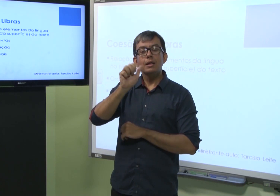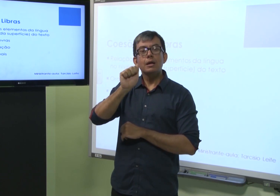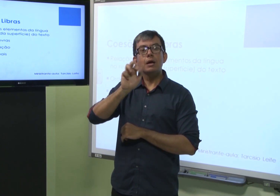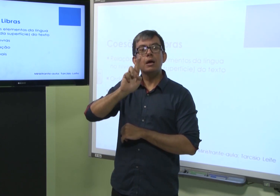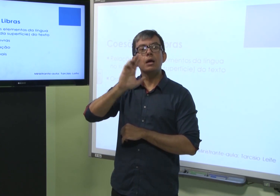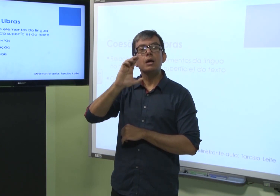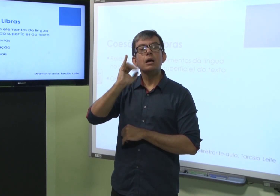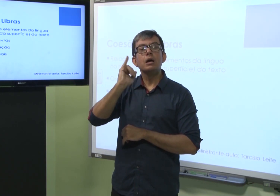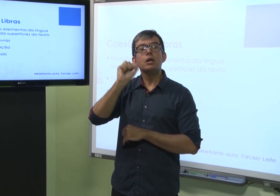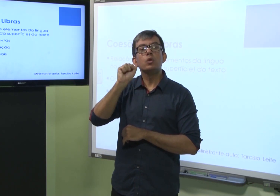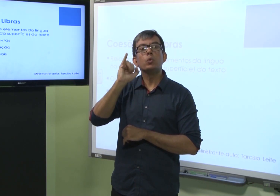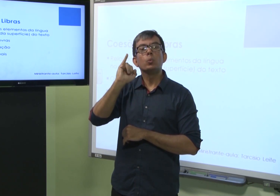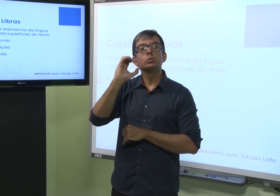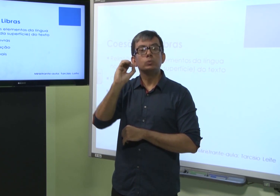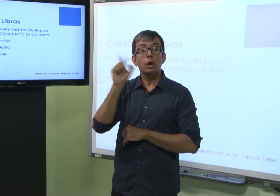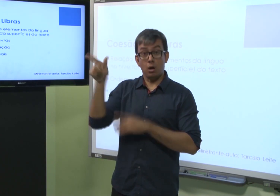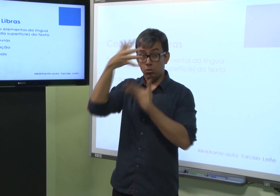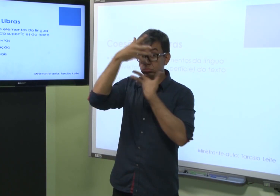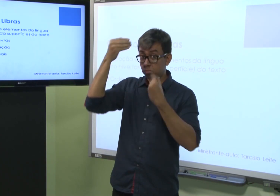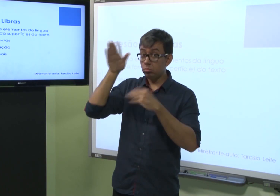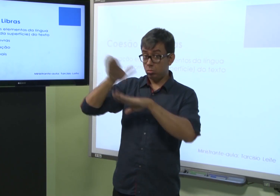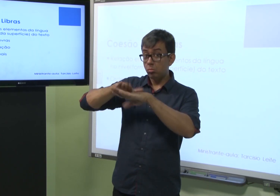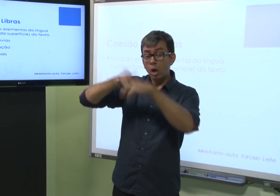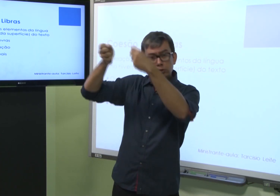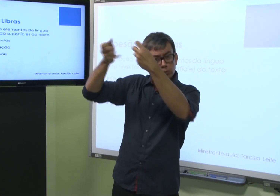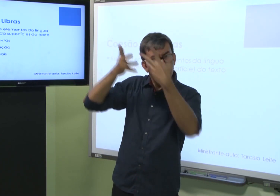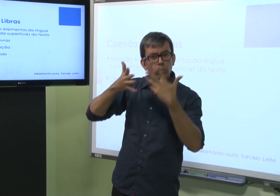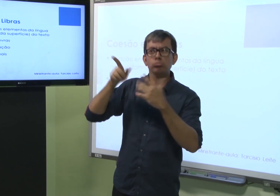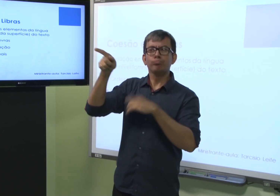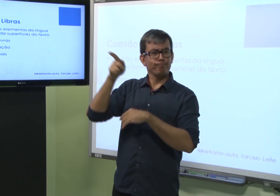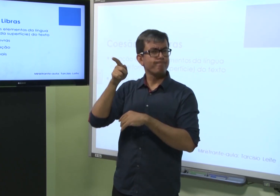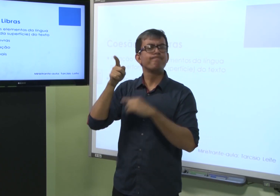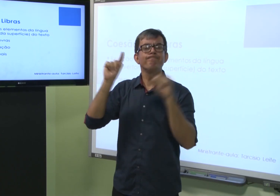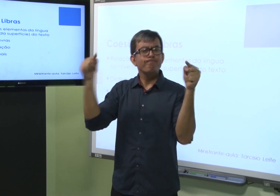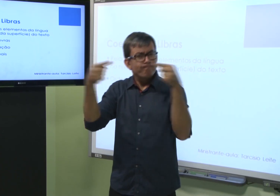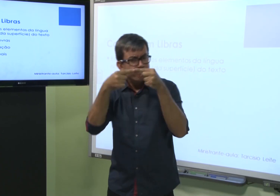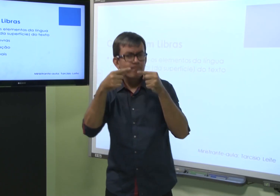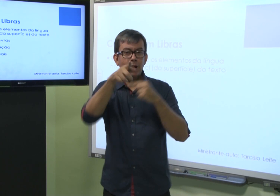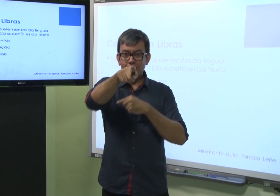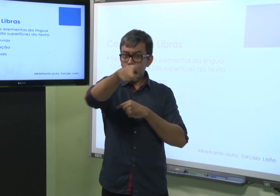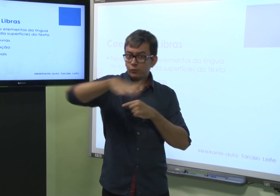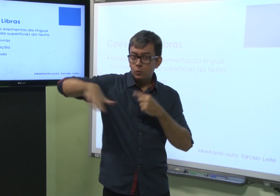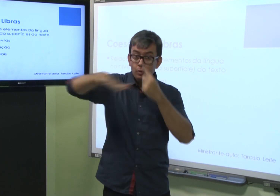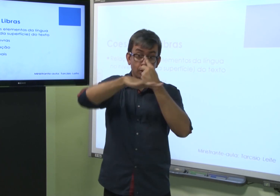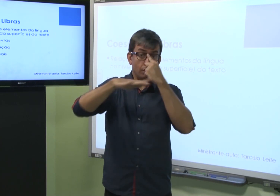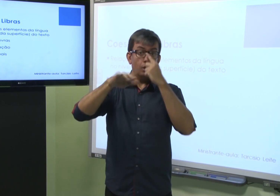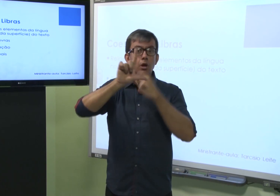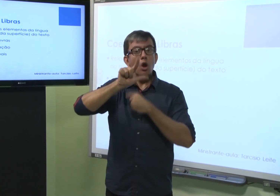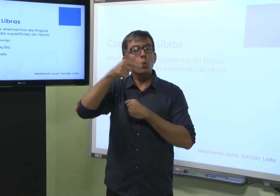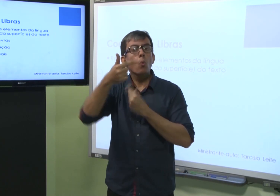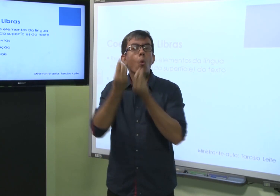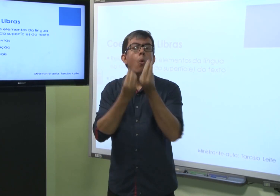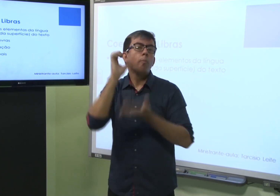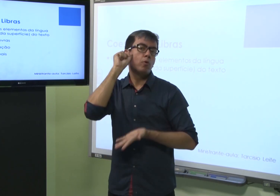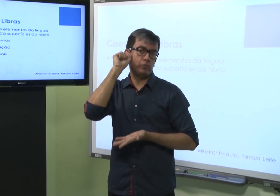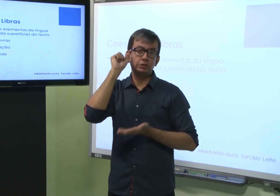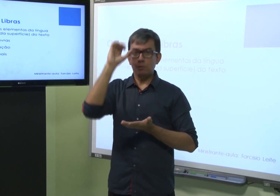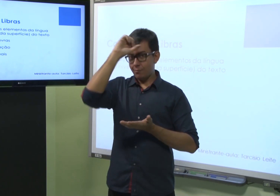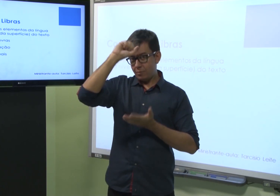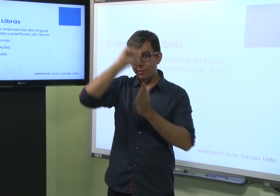Esse é o sinal do autor que fez essa pesquisa. Foi o Tarcísio. Ele que fez essa pesquisa e eu concordo